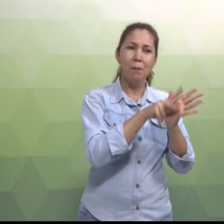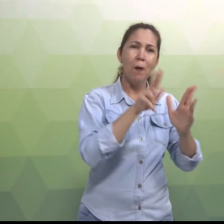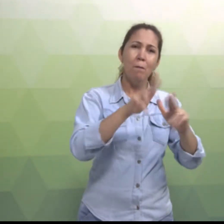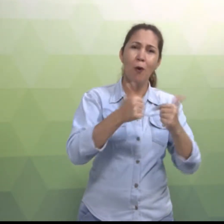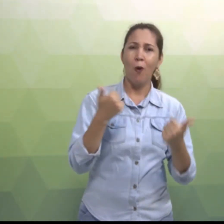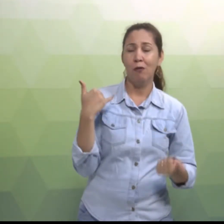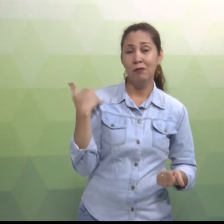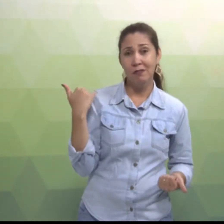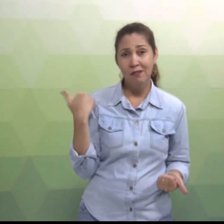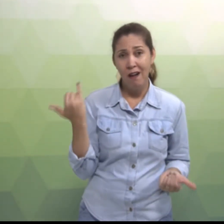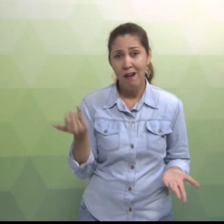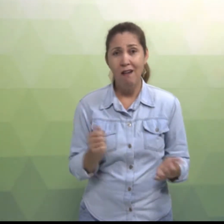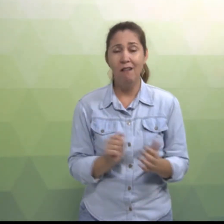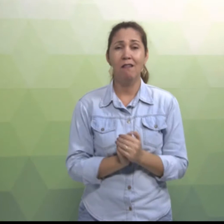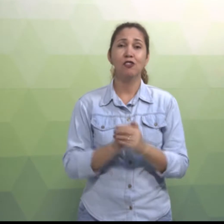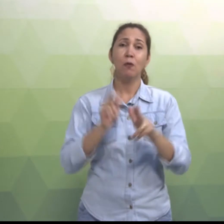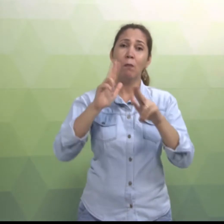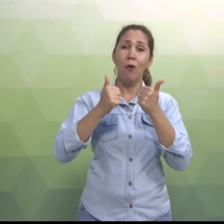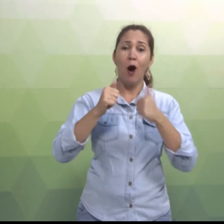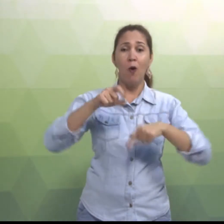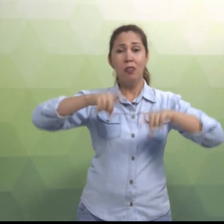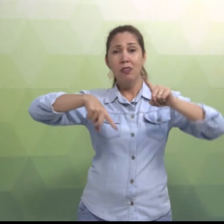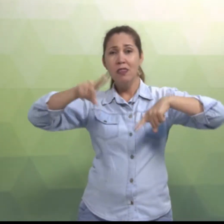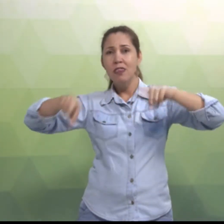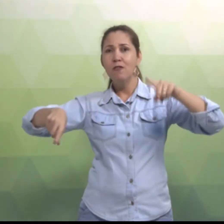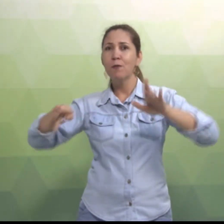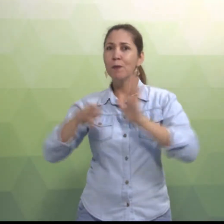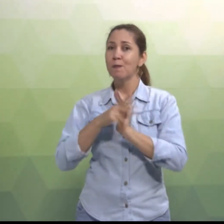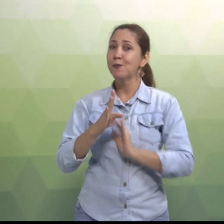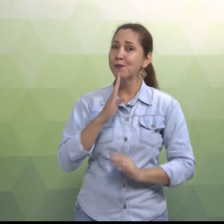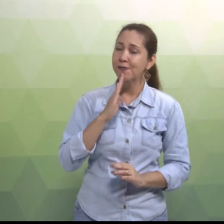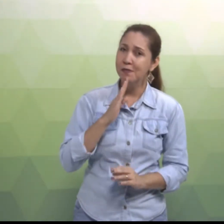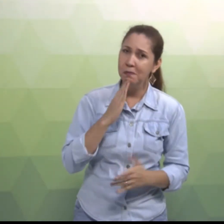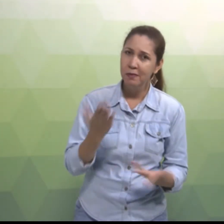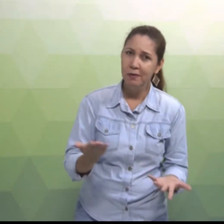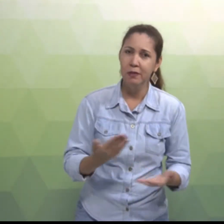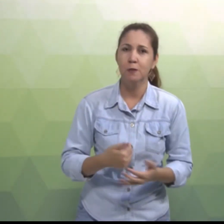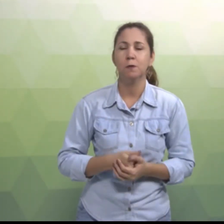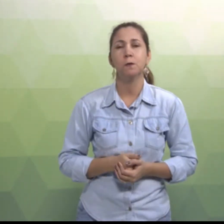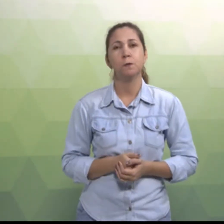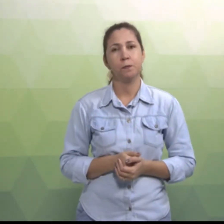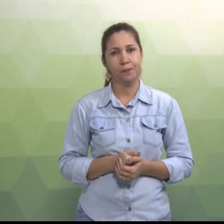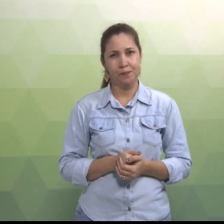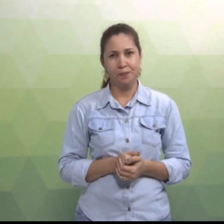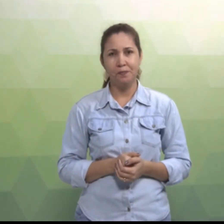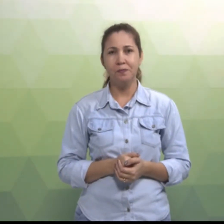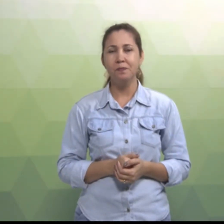dependendo da idade, da faixa etária, dependendo do nível de conhecimento.